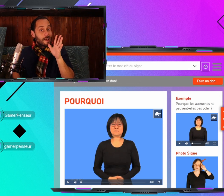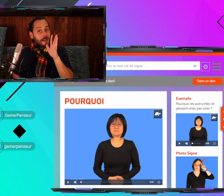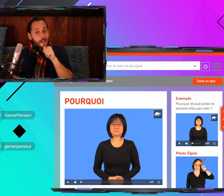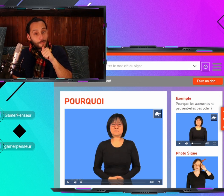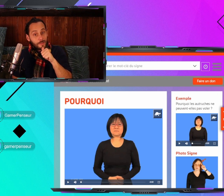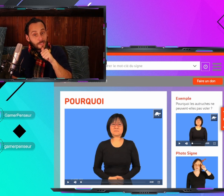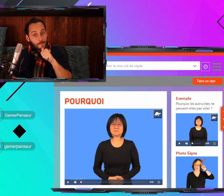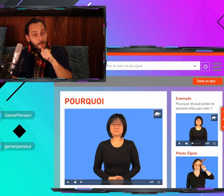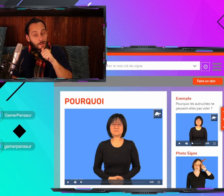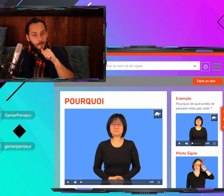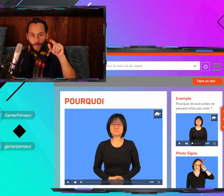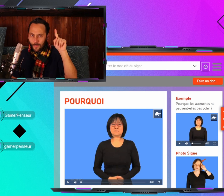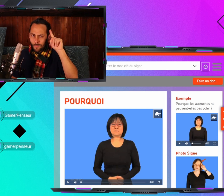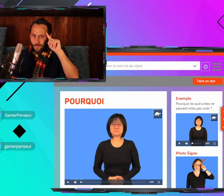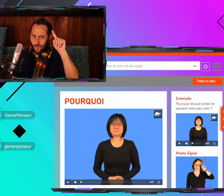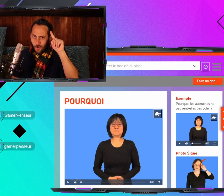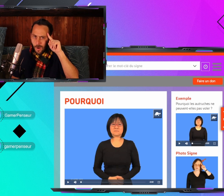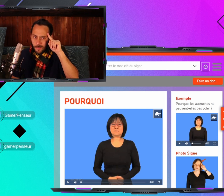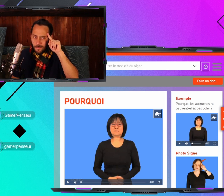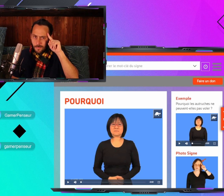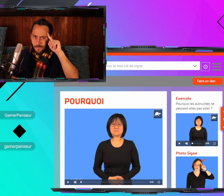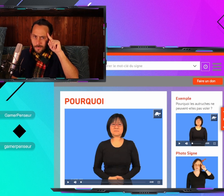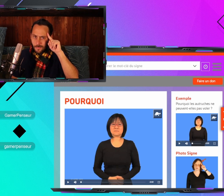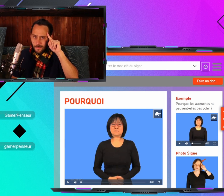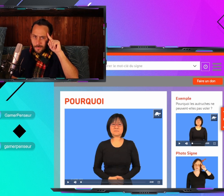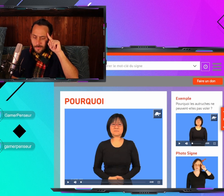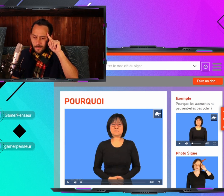voler impossible, pourquoi?